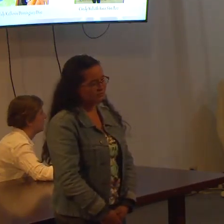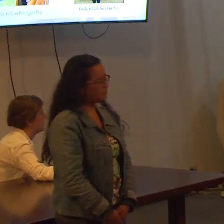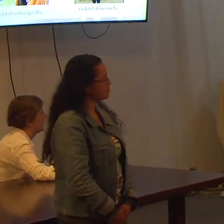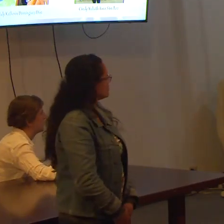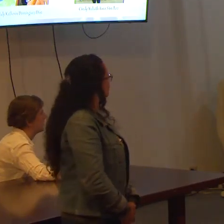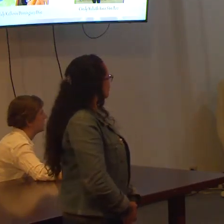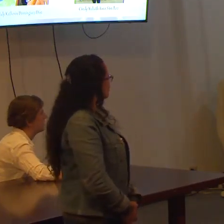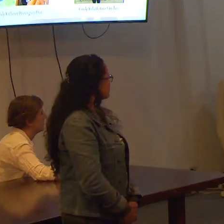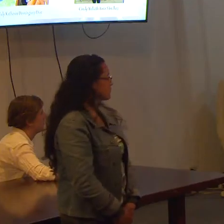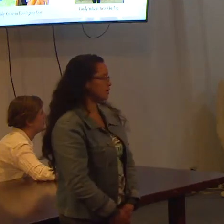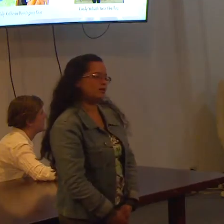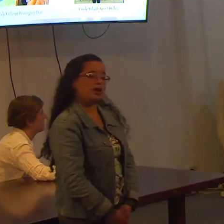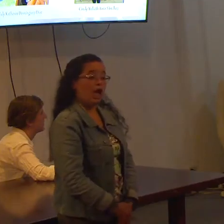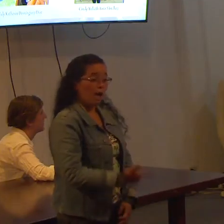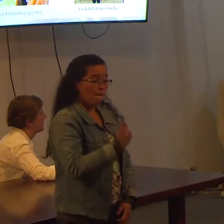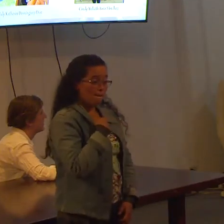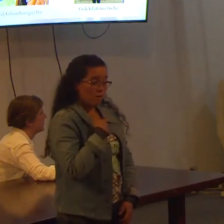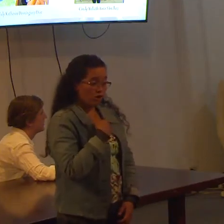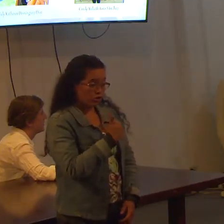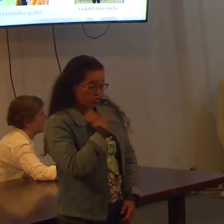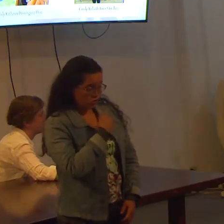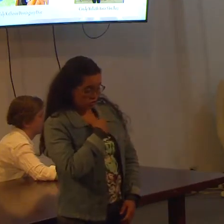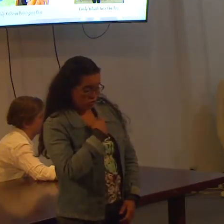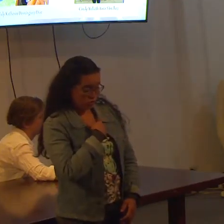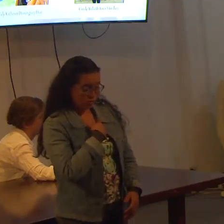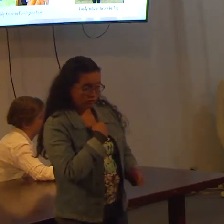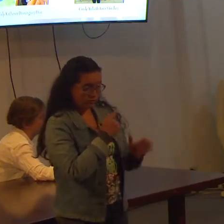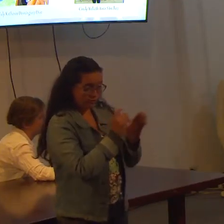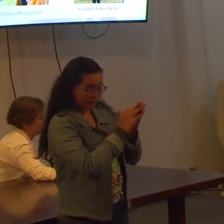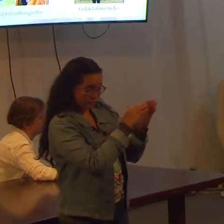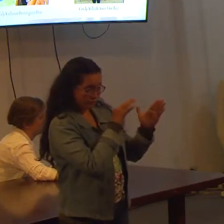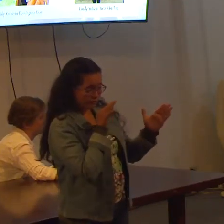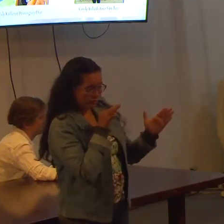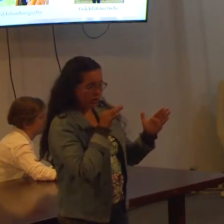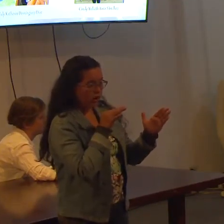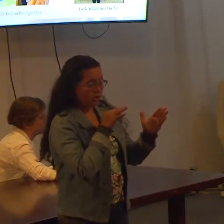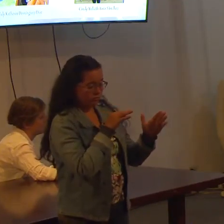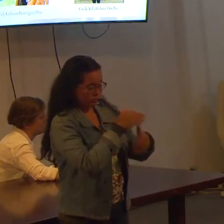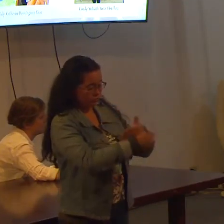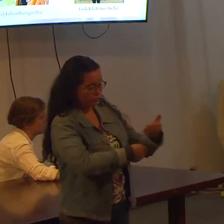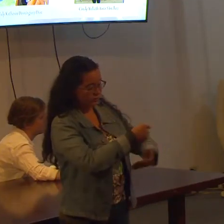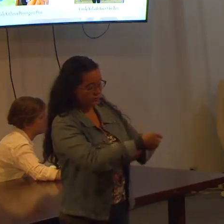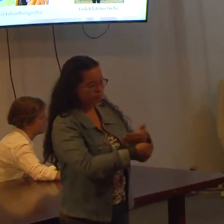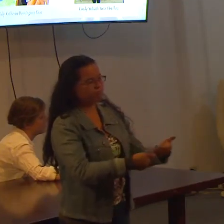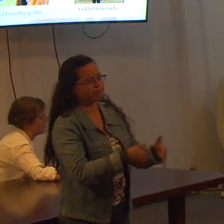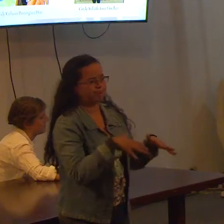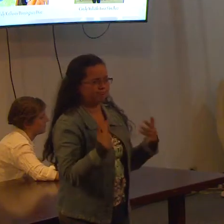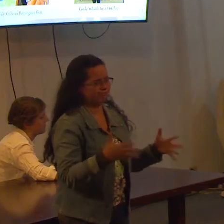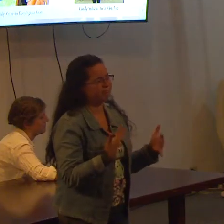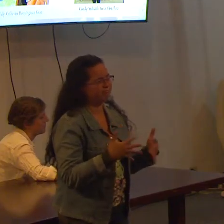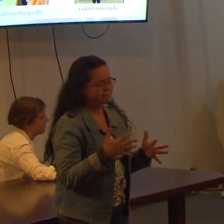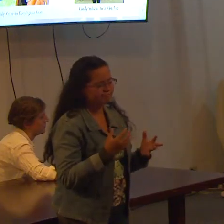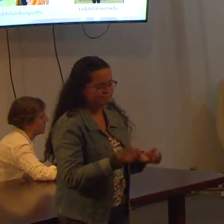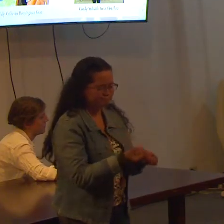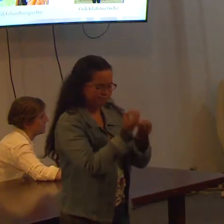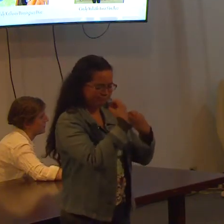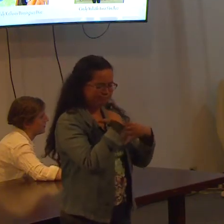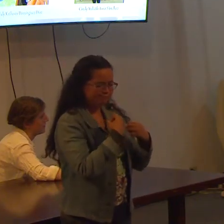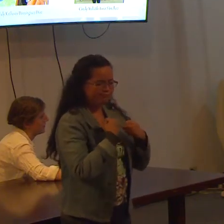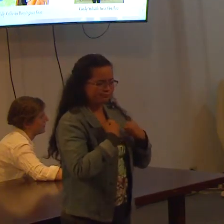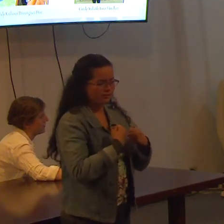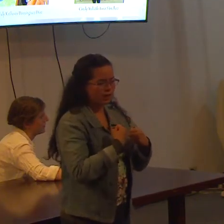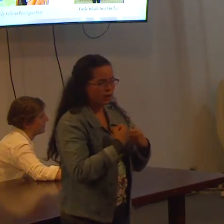Bueno, el fragmento que yo tomé de mi escrito es: todo este proceso fue muy enriquecedor, ya que es satisfactorio ver que se logró